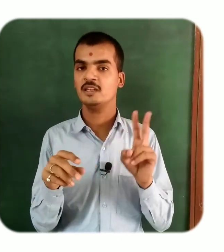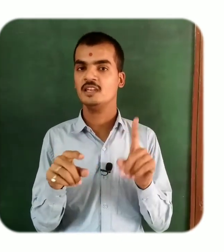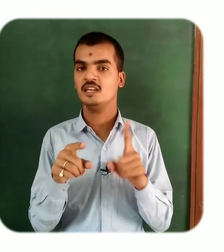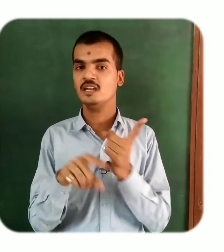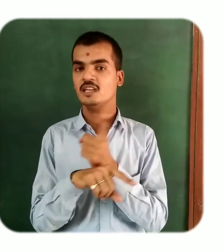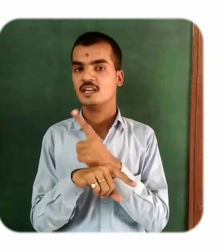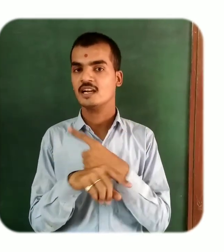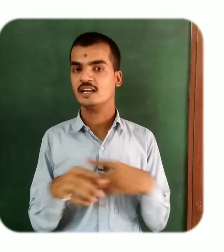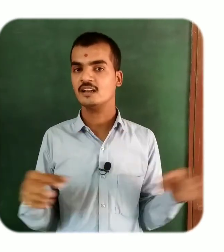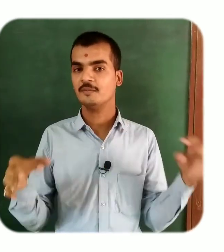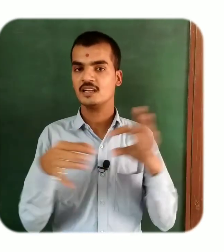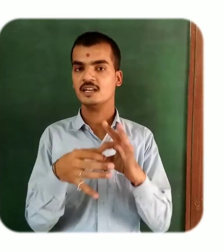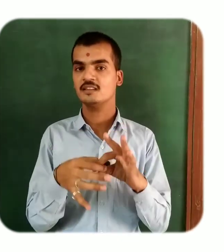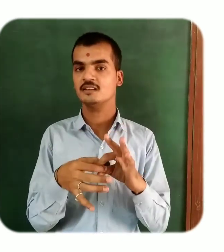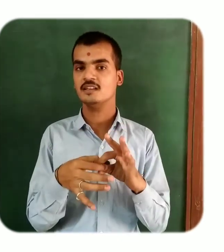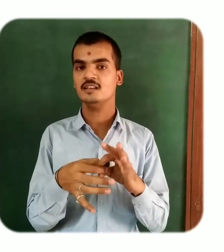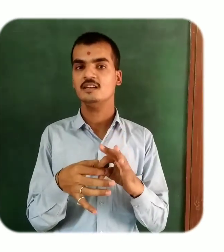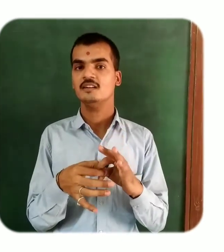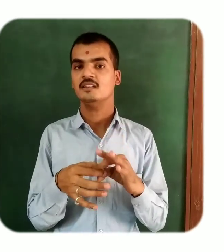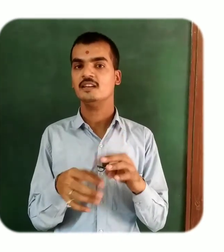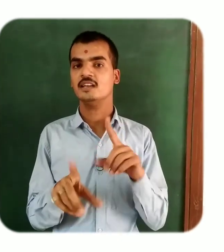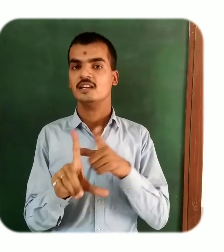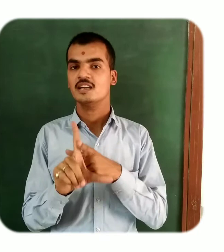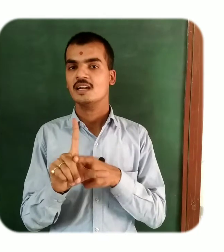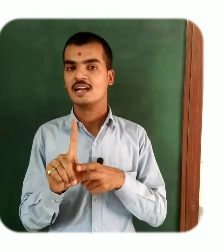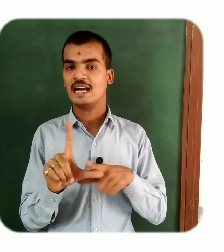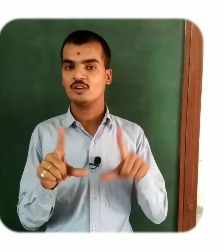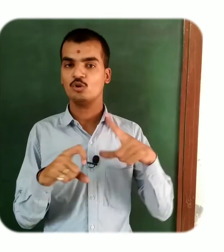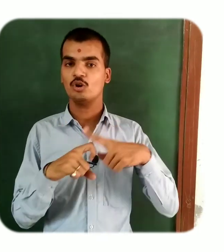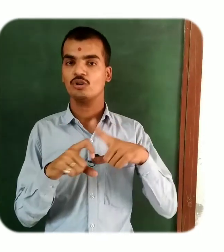એ બંને કાંટા ભેગા થઈ અને